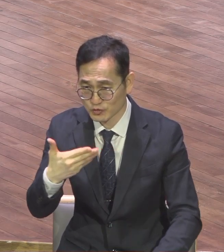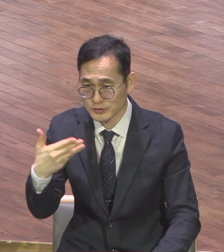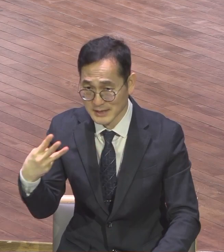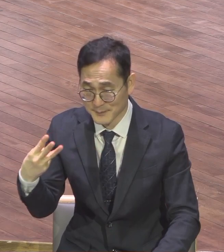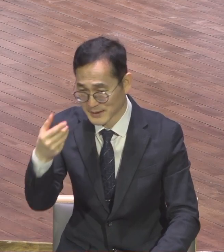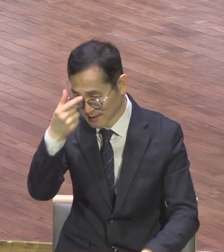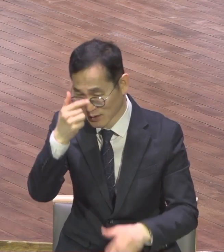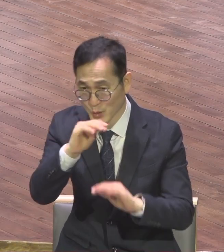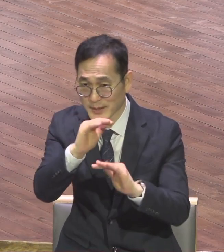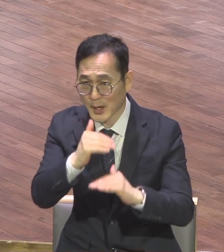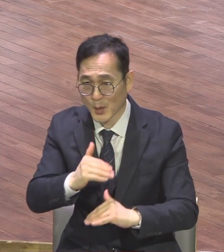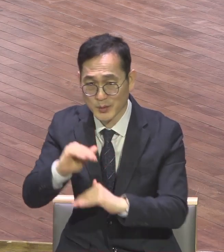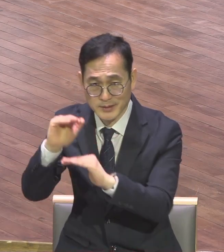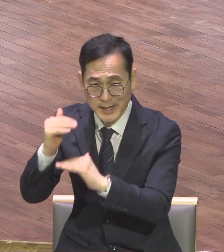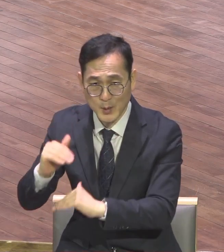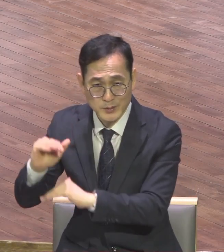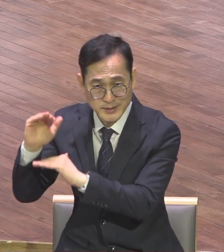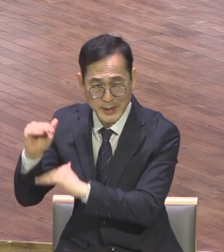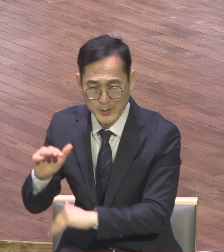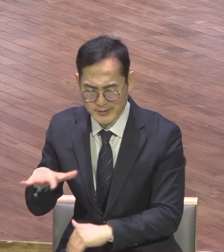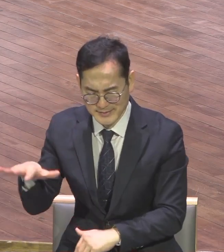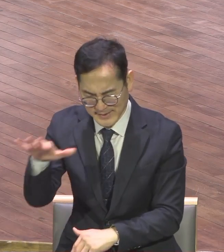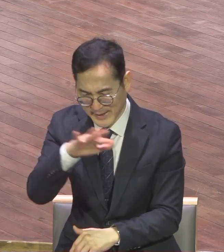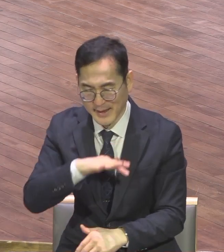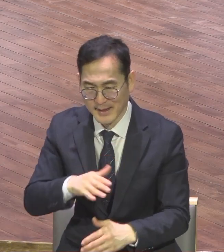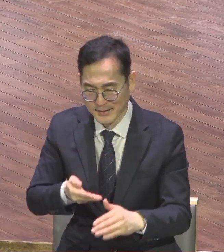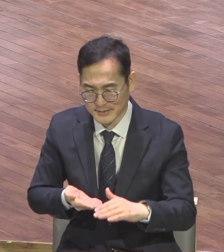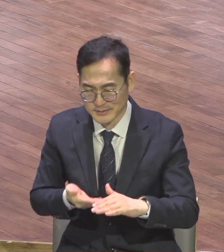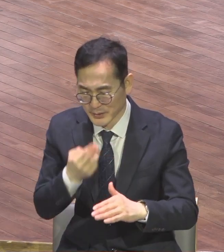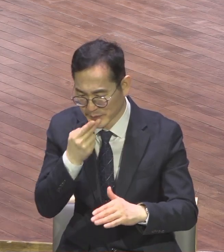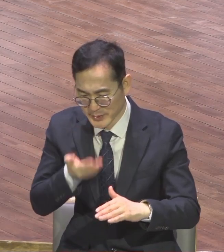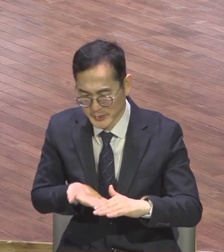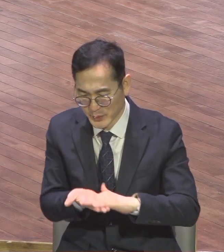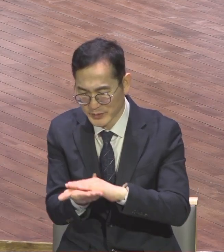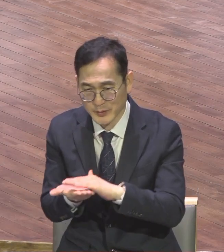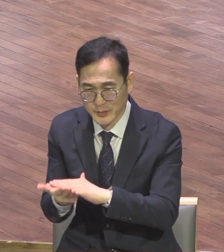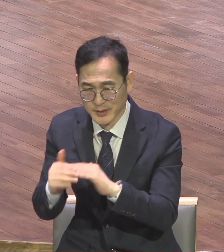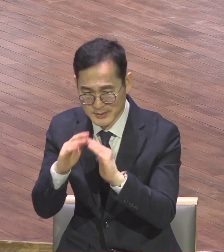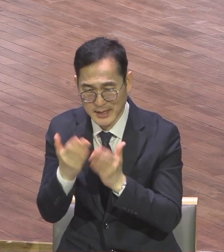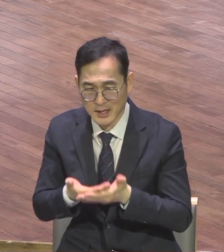하고요. 내용은 이런 것이다. 다 코팅해가 다 줬다고.